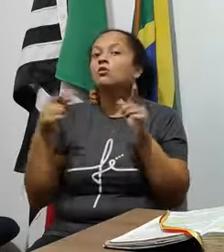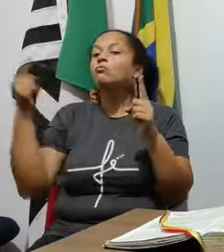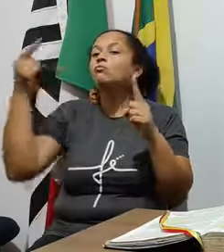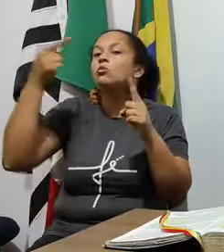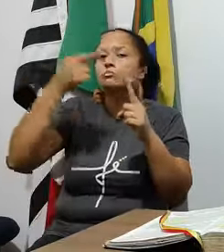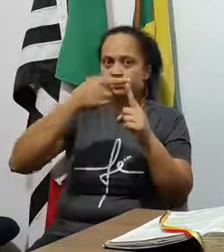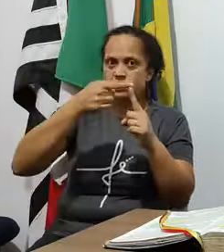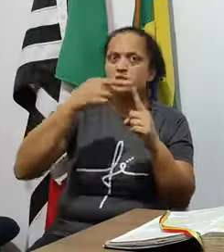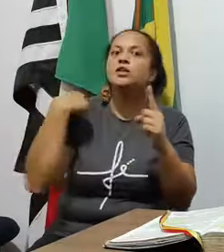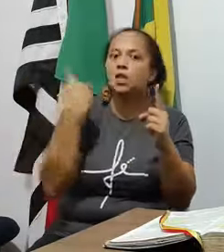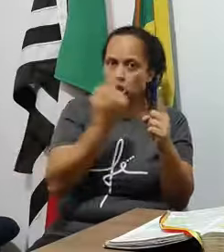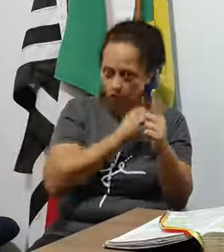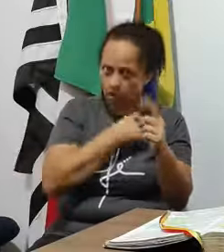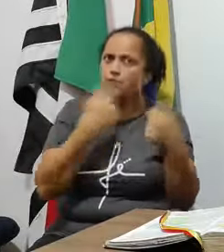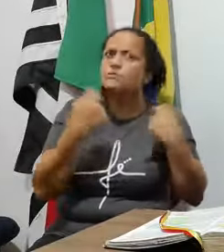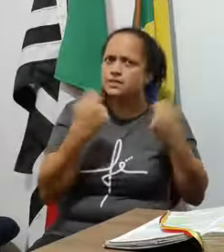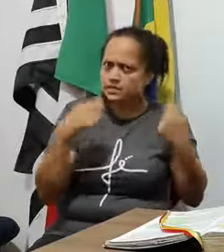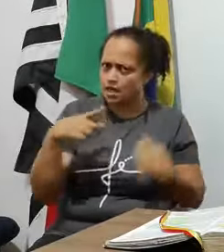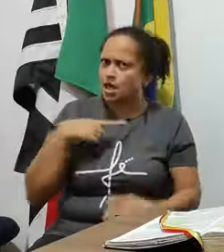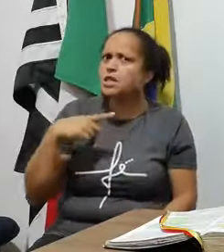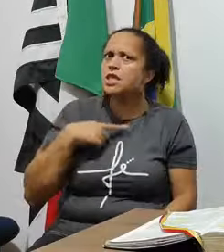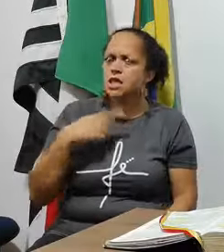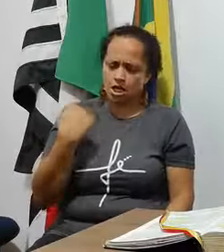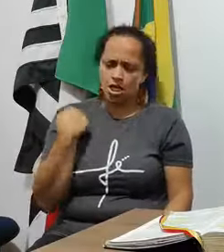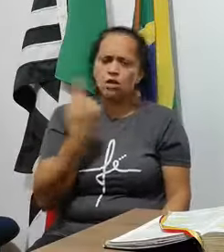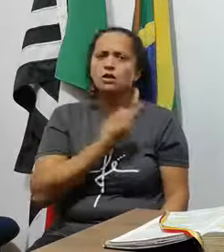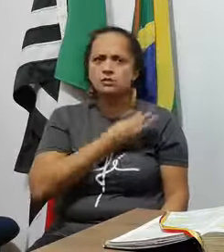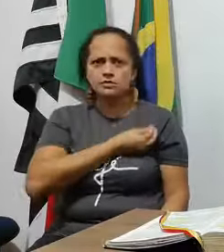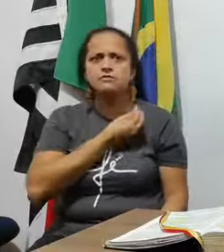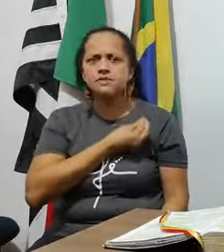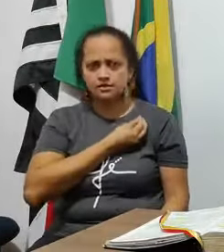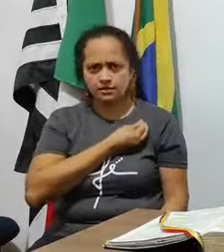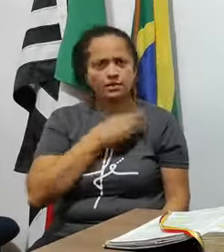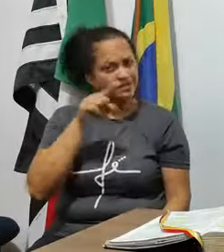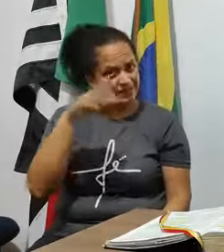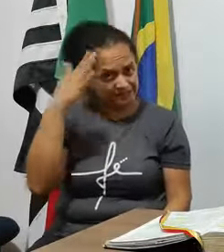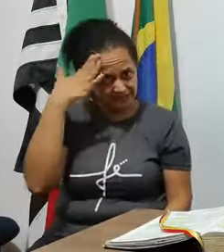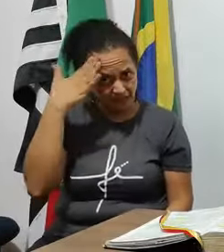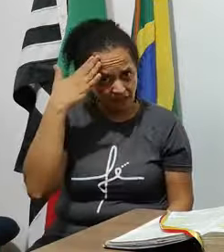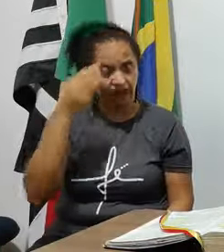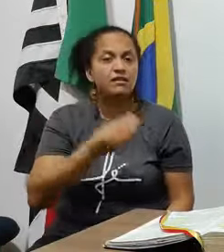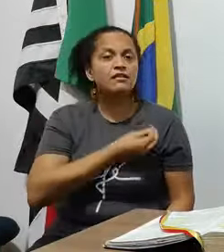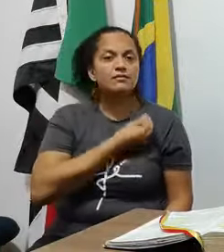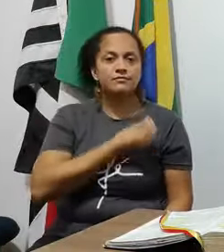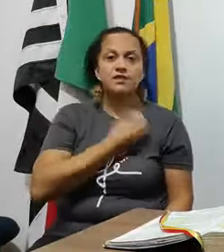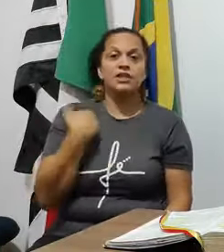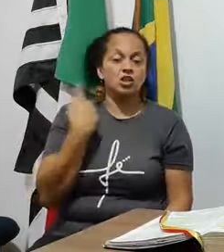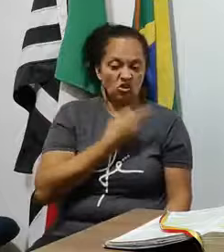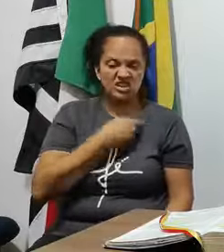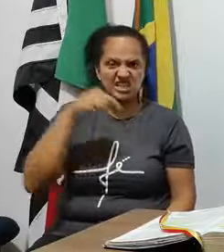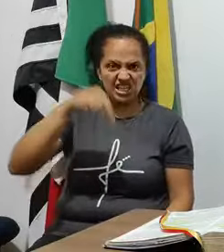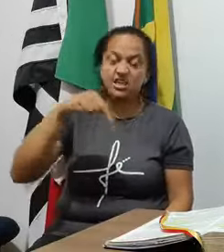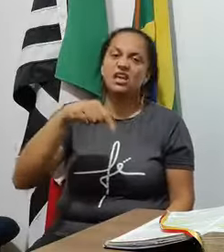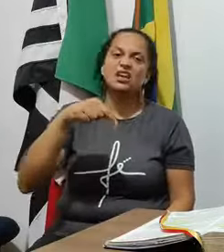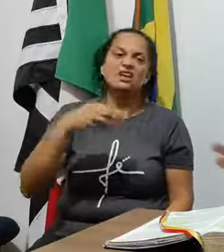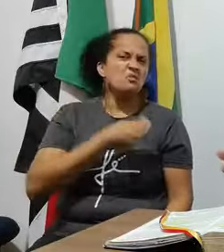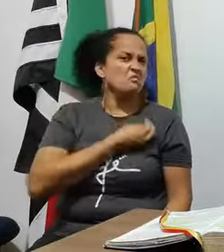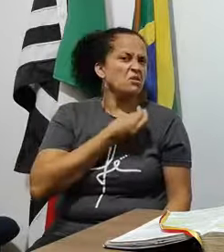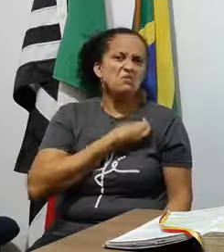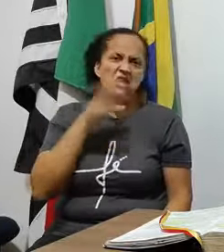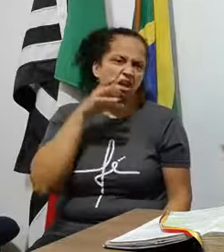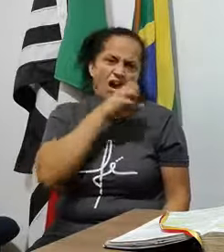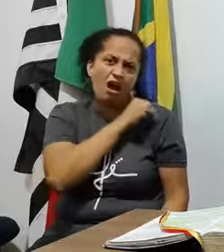para a nossa vida. Você sabe que a nossa vida aqui, a nossa vida terrena, ela é muito curta. Ela é